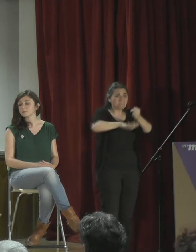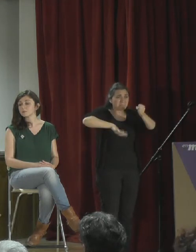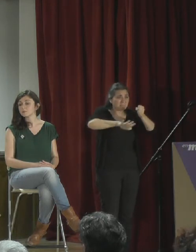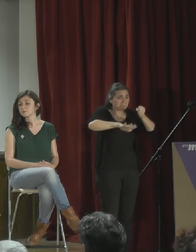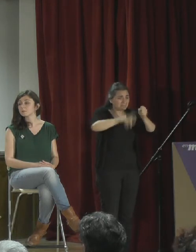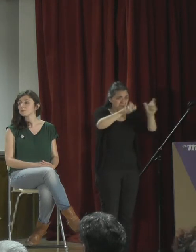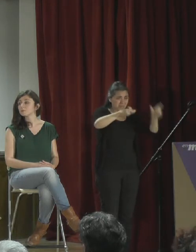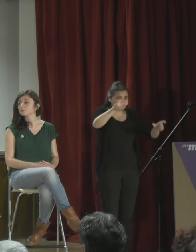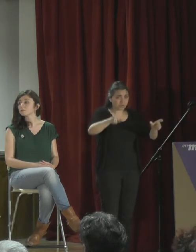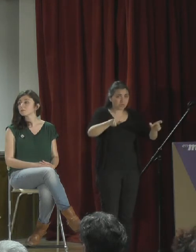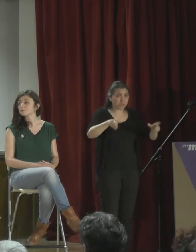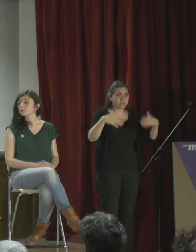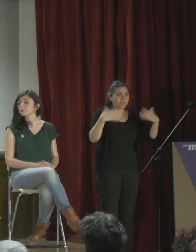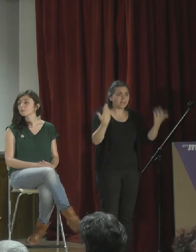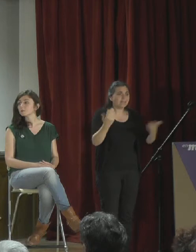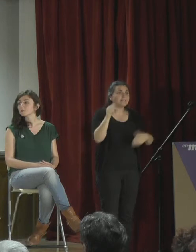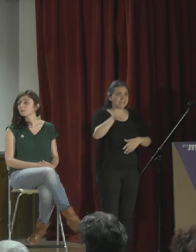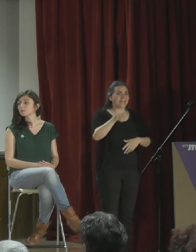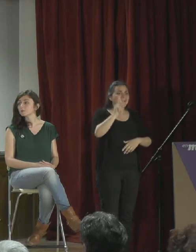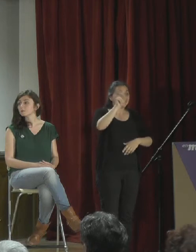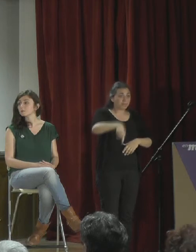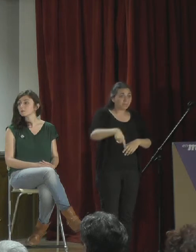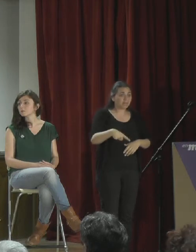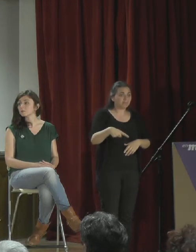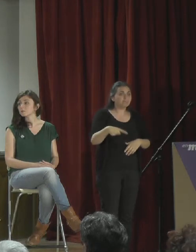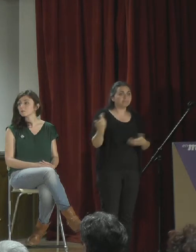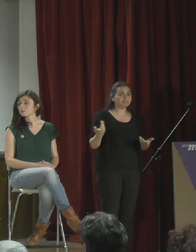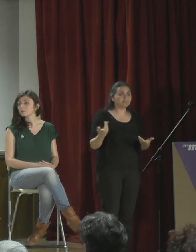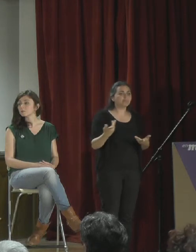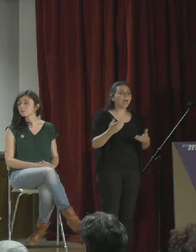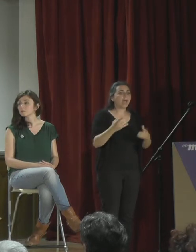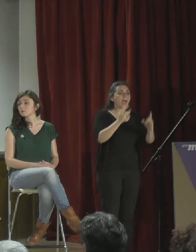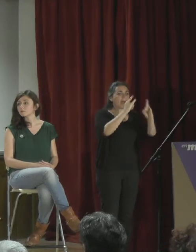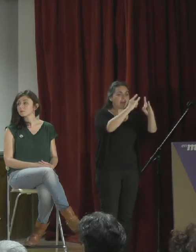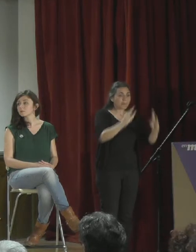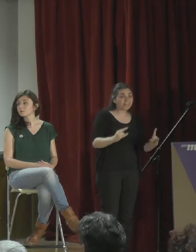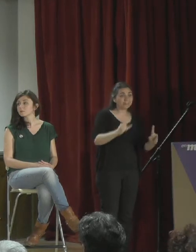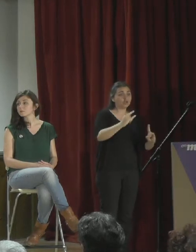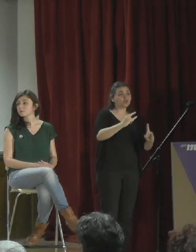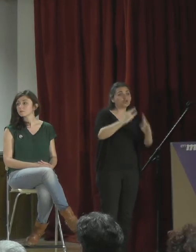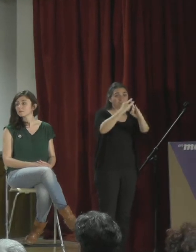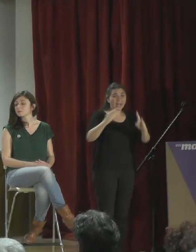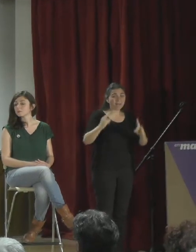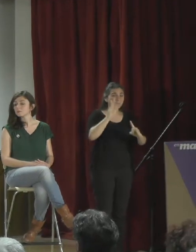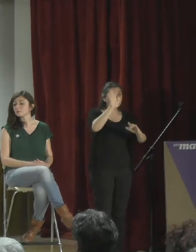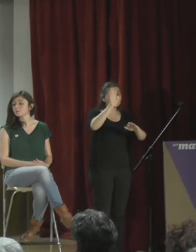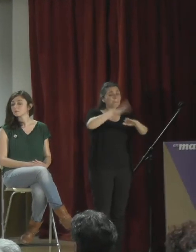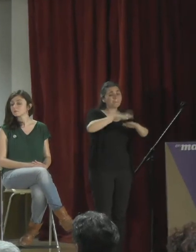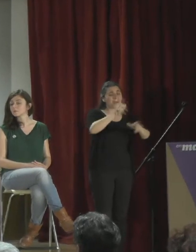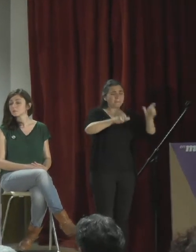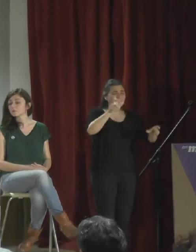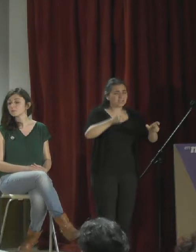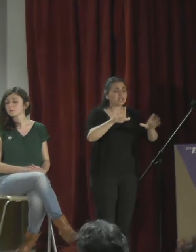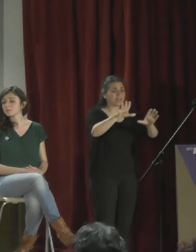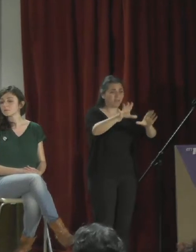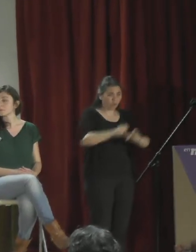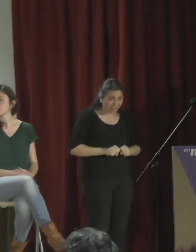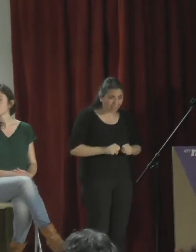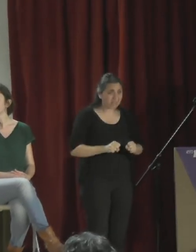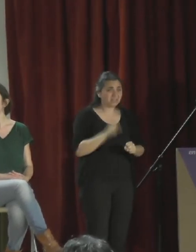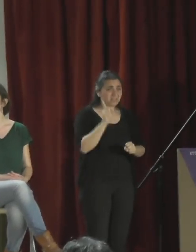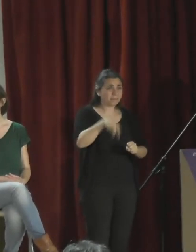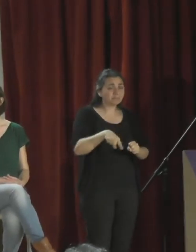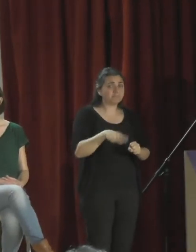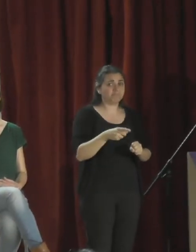Hoxe hai que lembrarse tamén das alternativas cidadás que están montando campamentos para as persoas refuxiadas ao marxe das